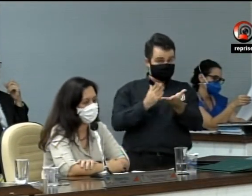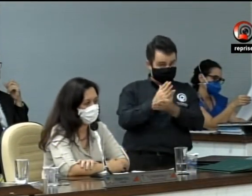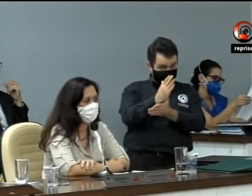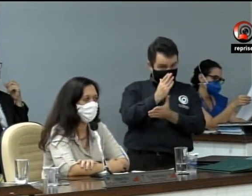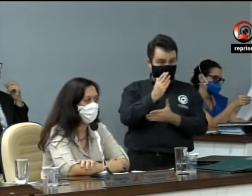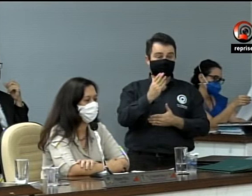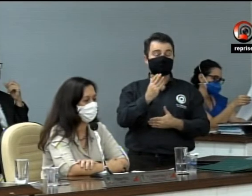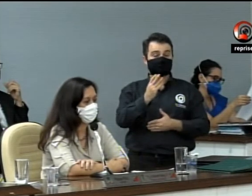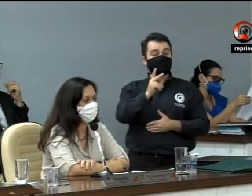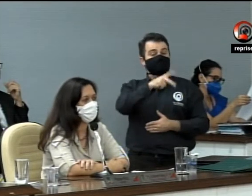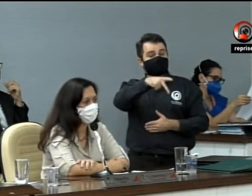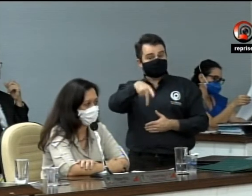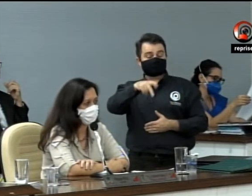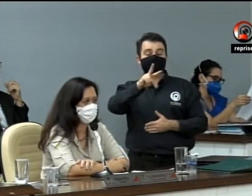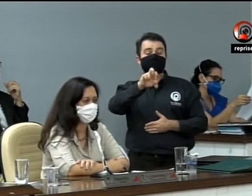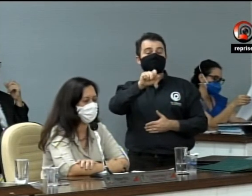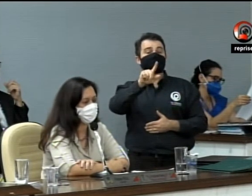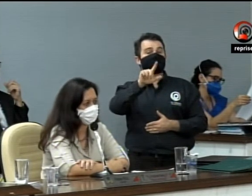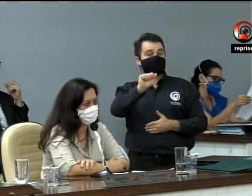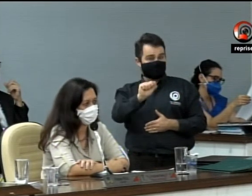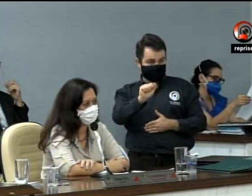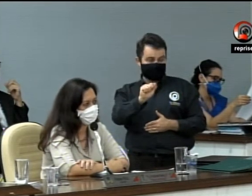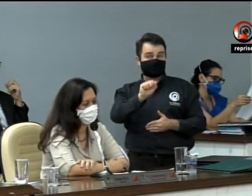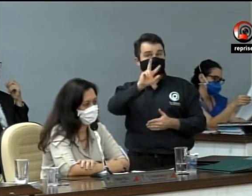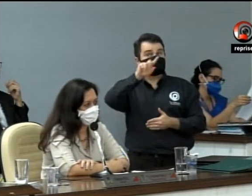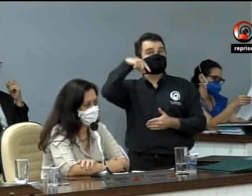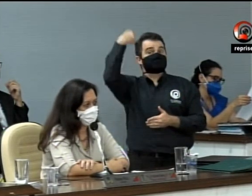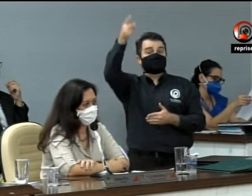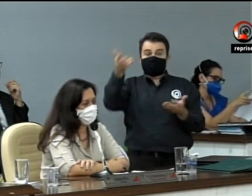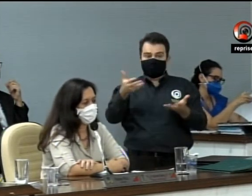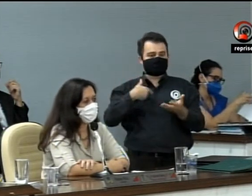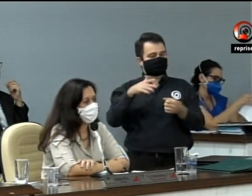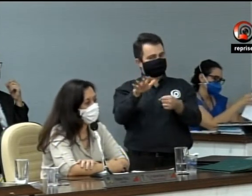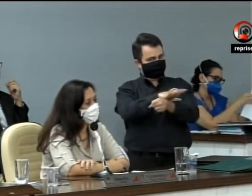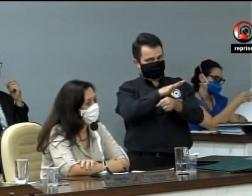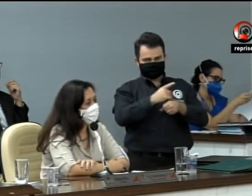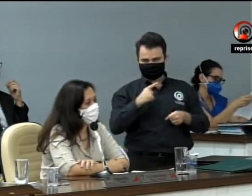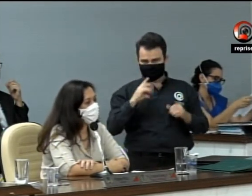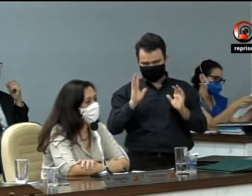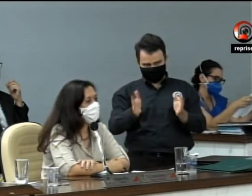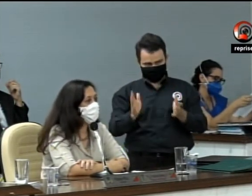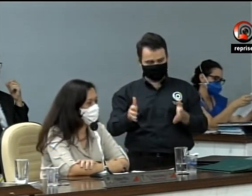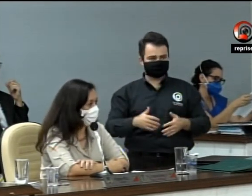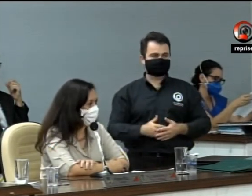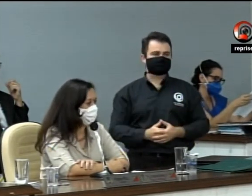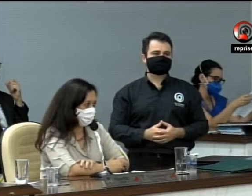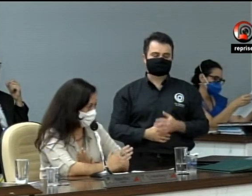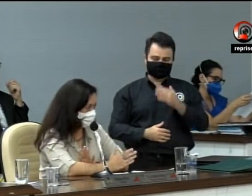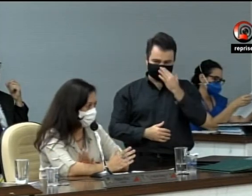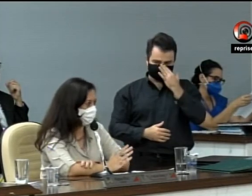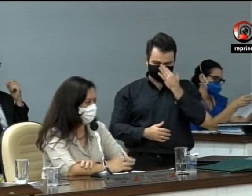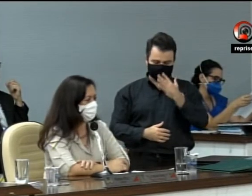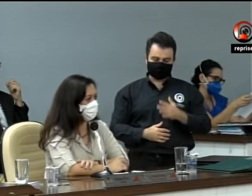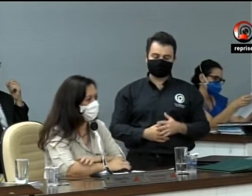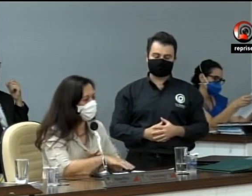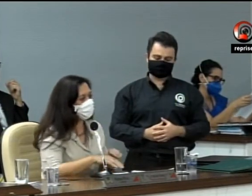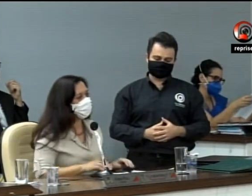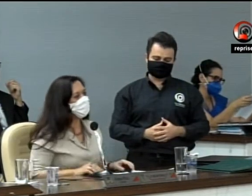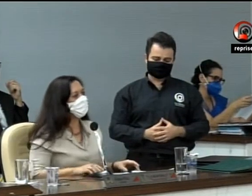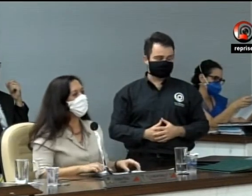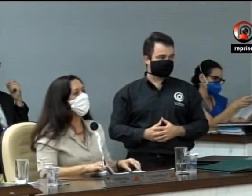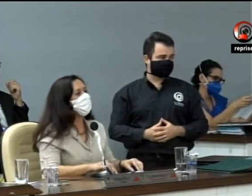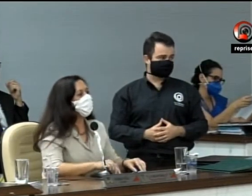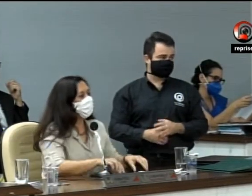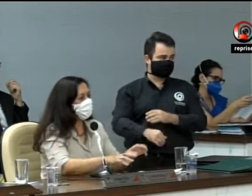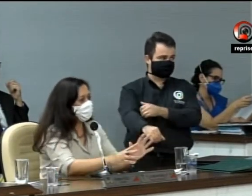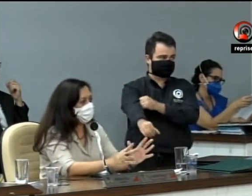demanda. Hoje eu não tenho cargos a serem preenchidos. Mas não, a minha pergunta é... Por exemplo, eu vou dar um exemplo para o senhor. Precisa de